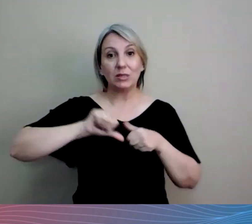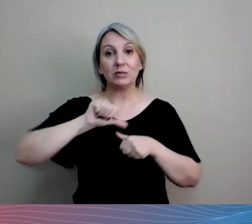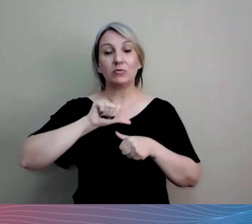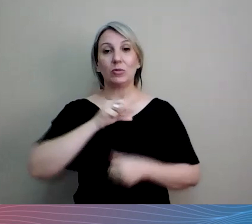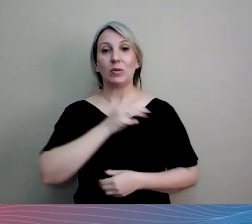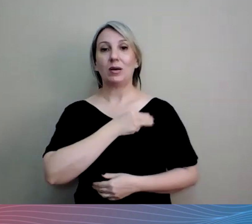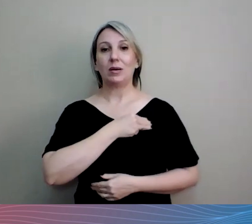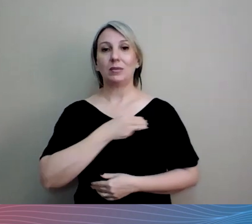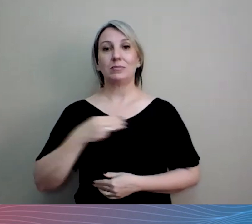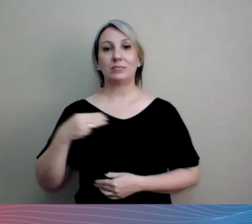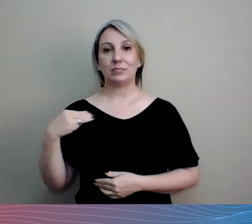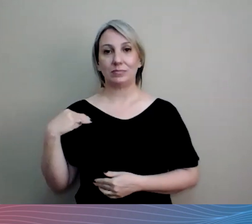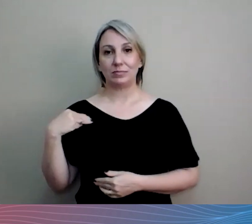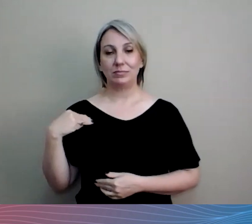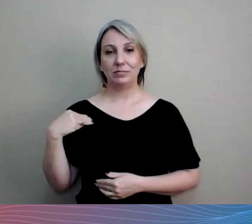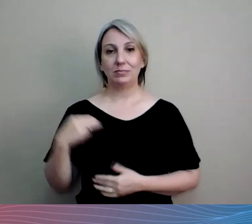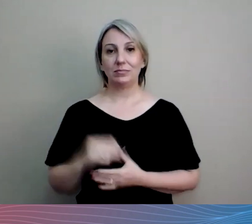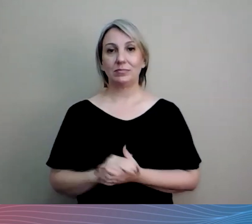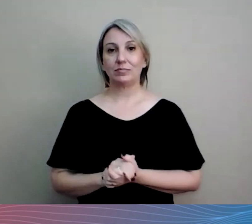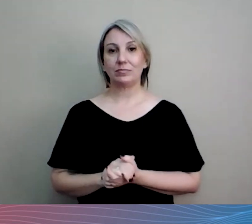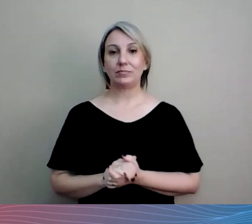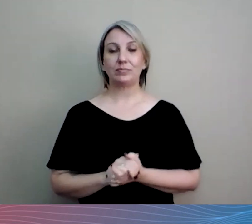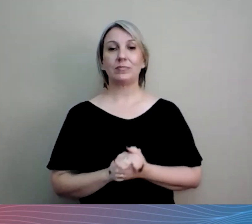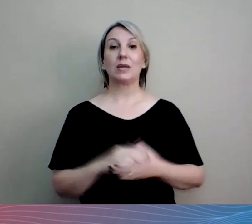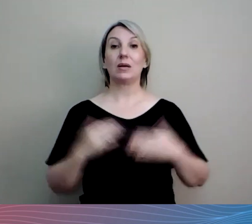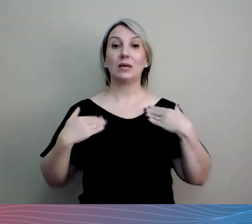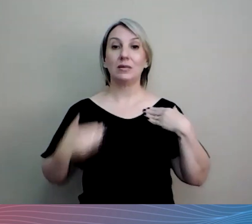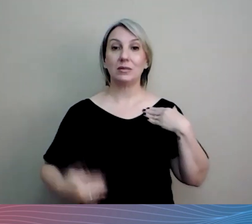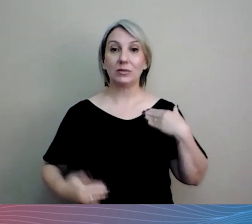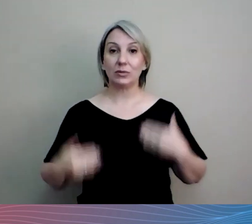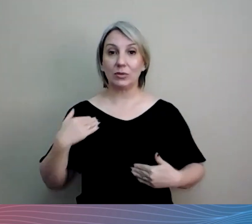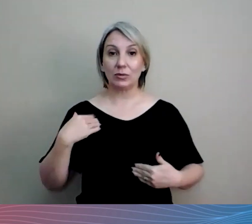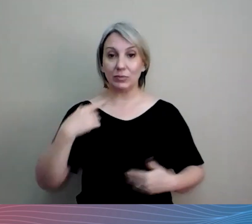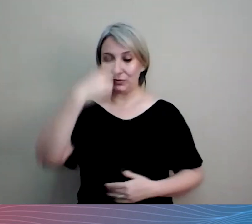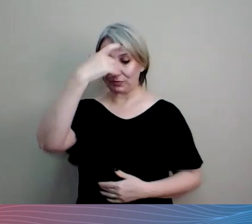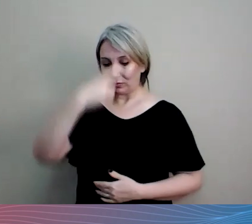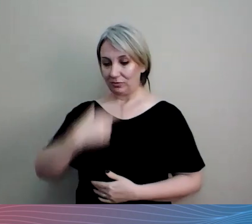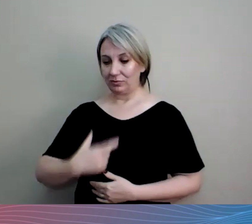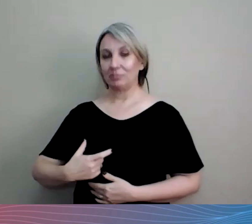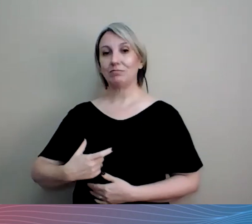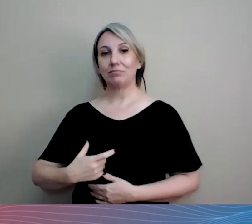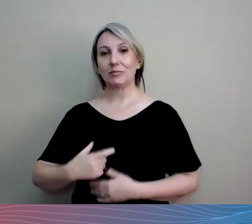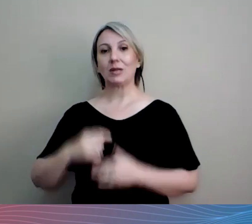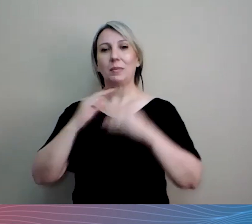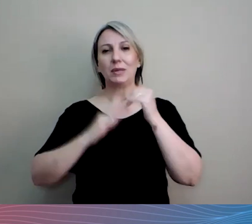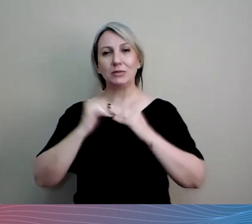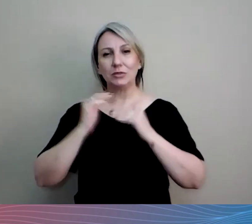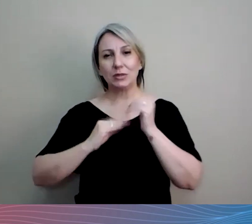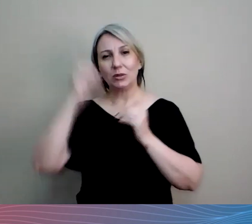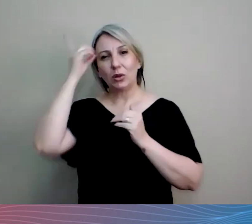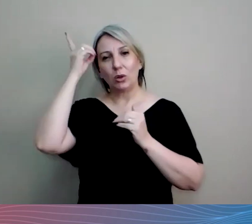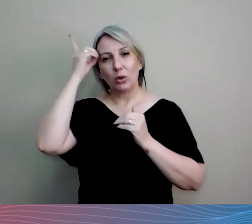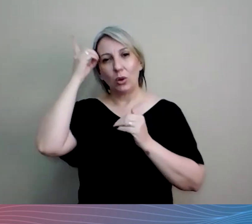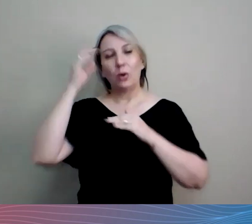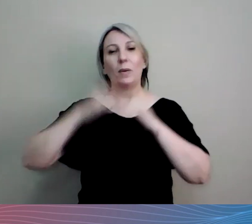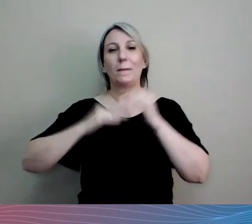Cristo. Aí, irmãos, esse corpo aqui, irmãos, bem exercitado, os dons, já possuem o ministério, né,